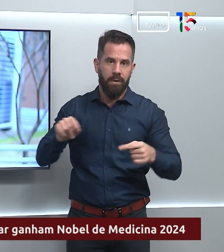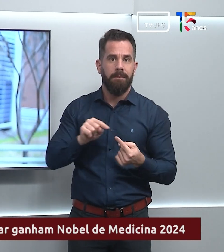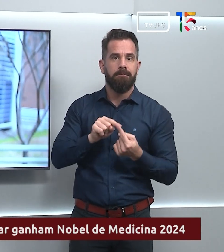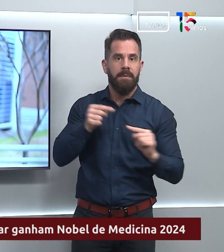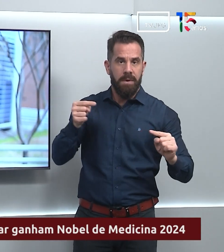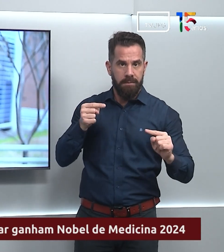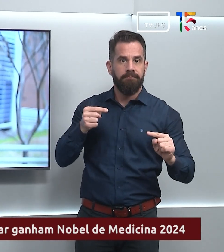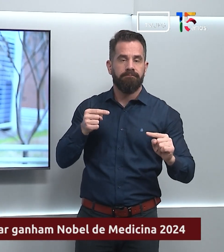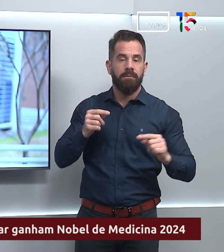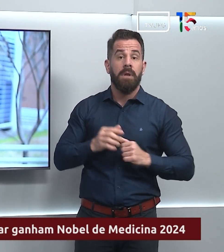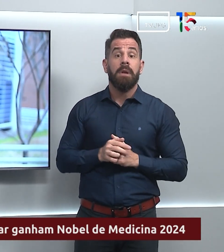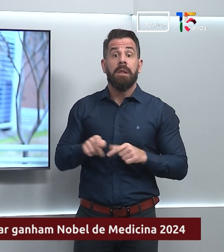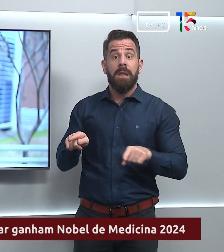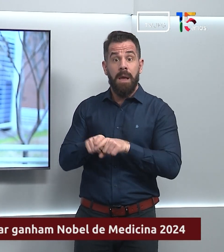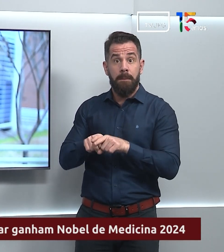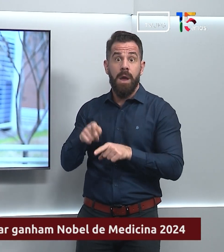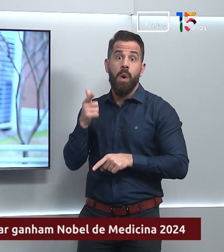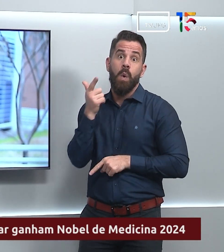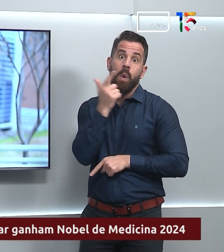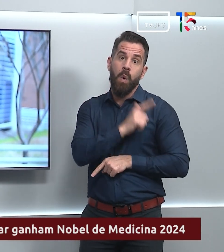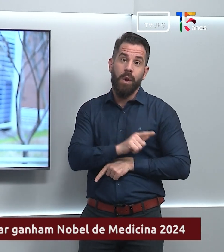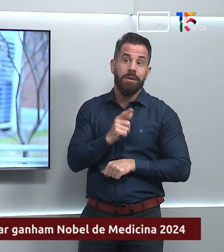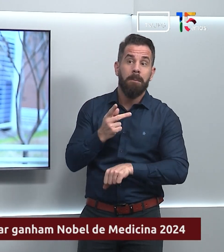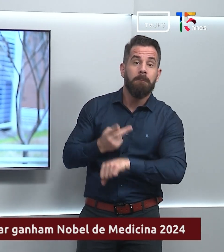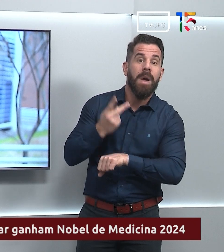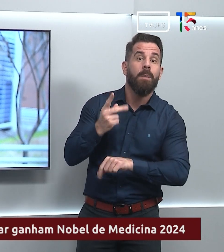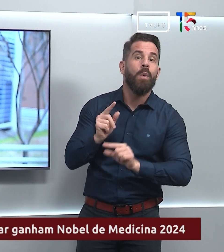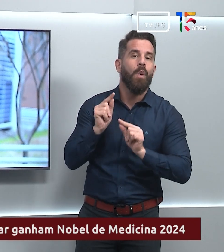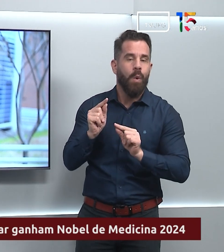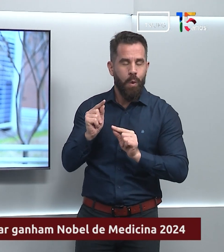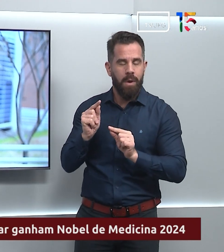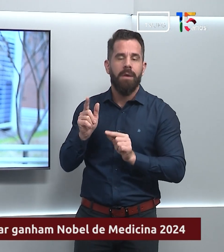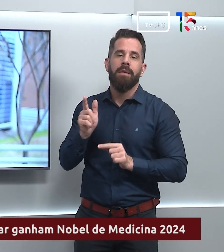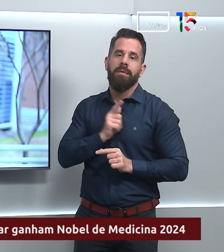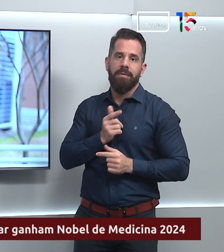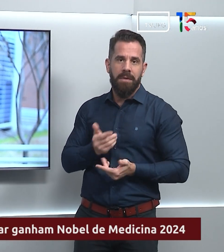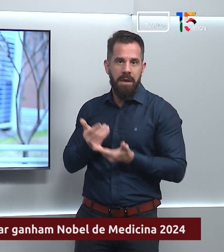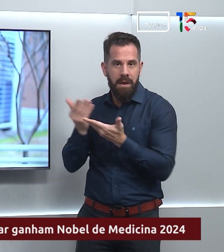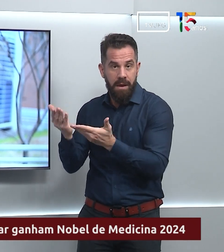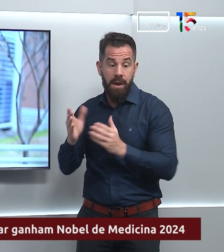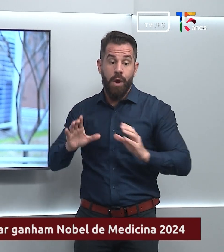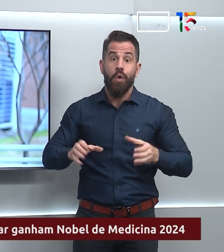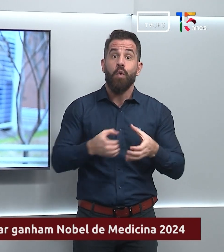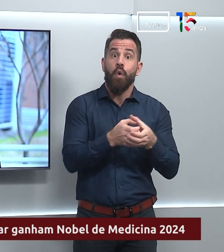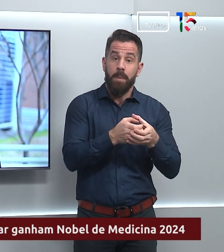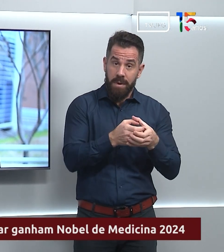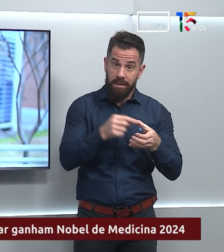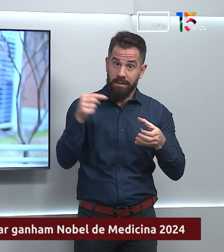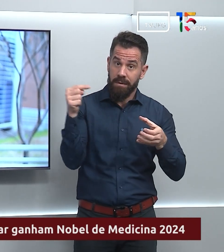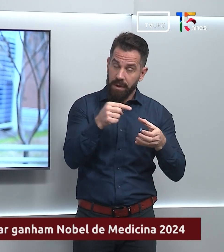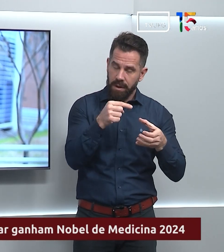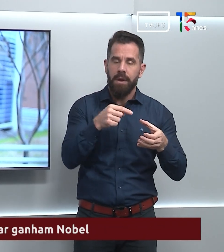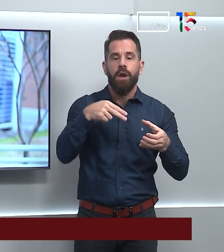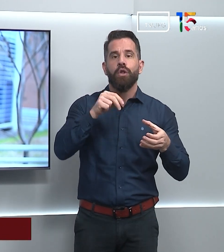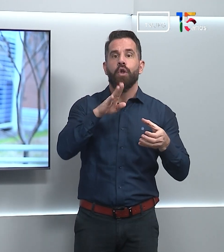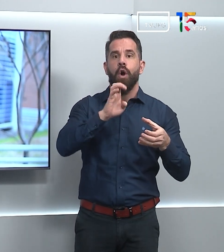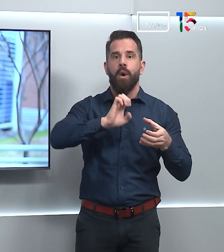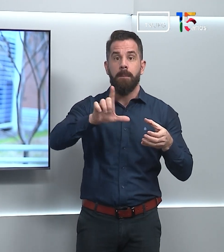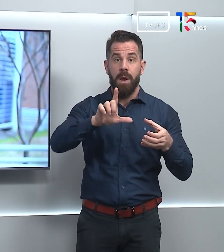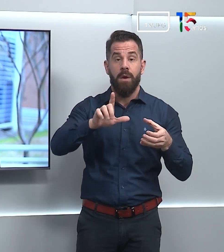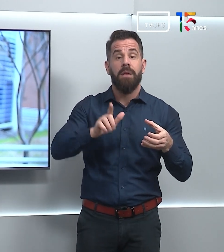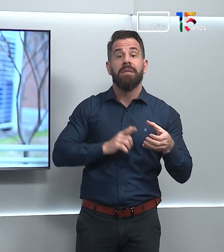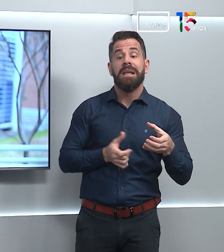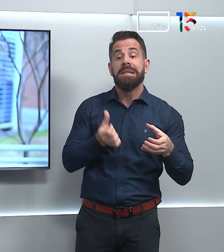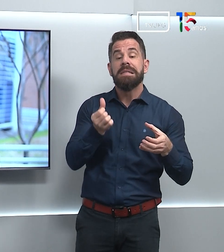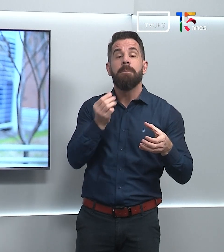pelo avanço científico, os 2 pesquisadores foram agraciados pelo Comitê Norueguês do Nobel, com quase 6 milhões